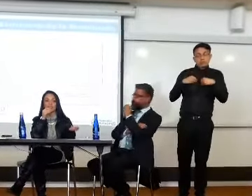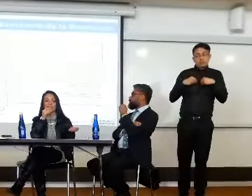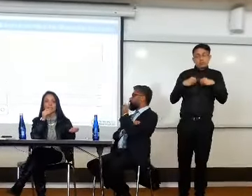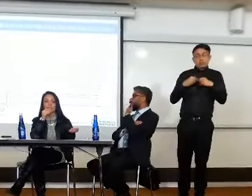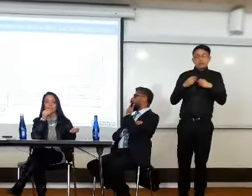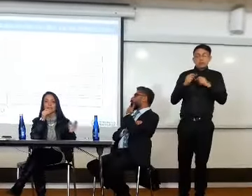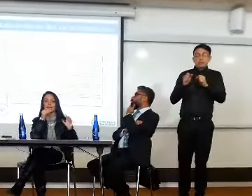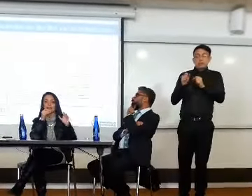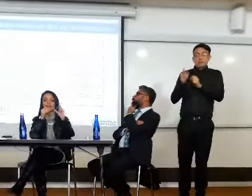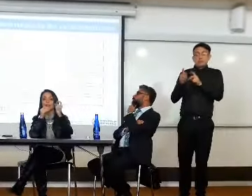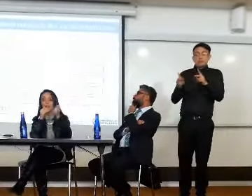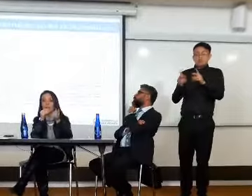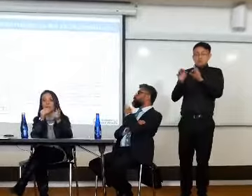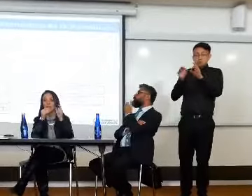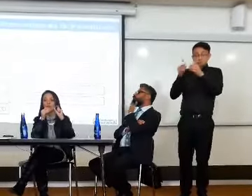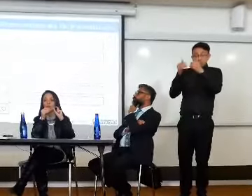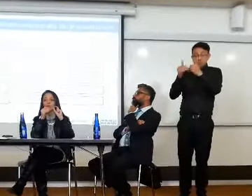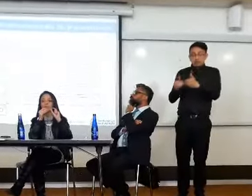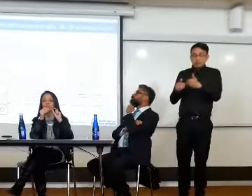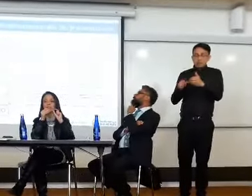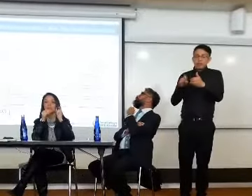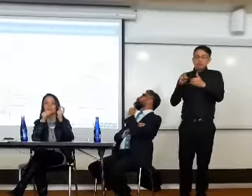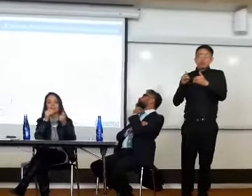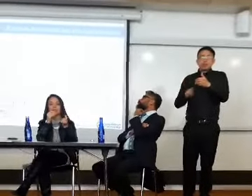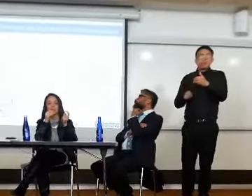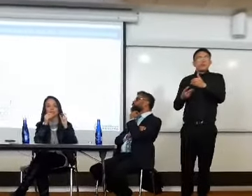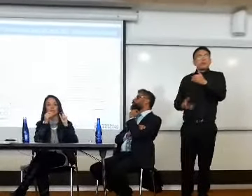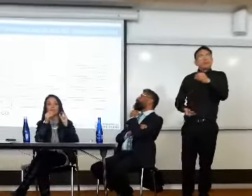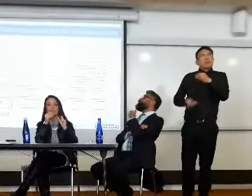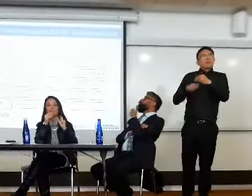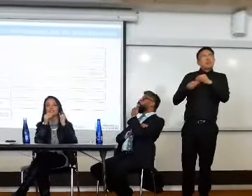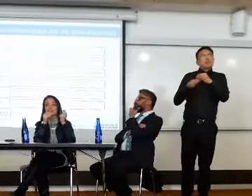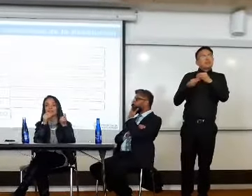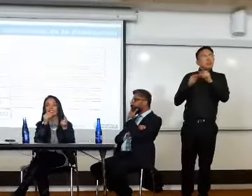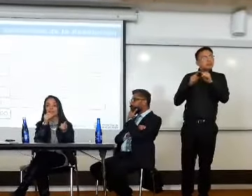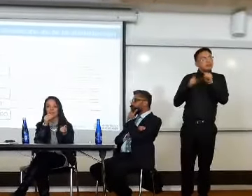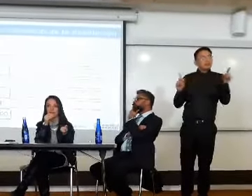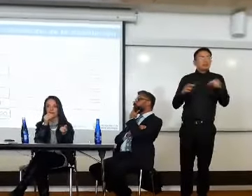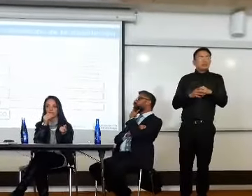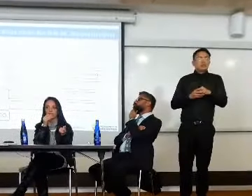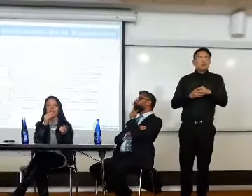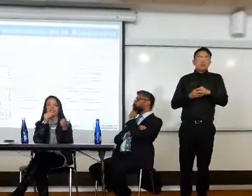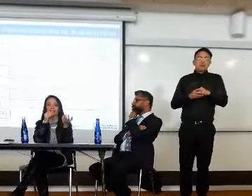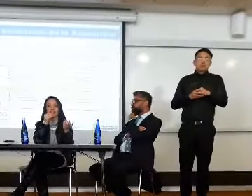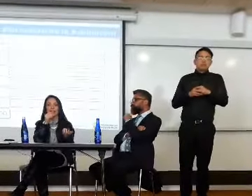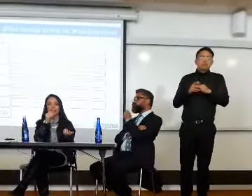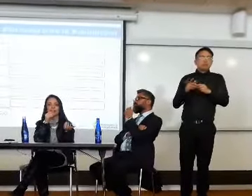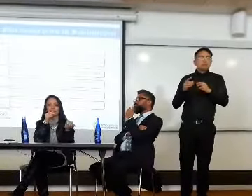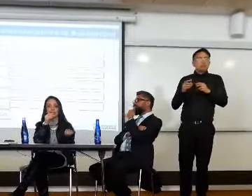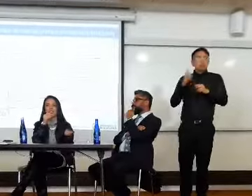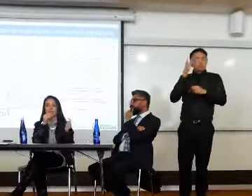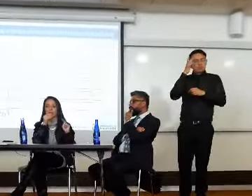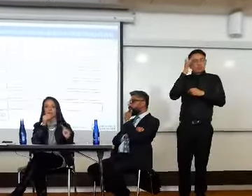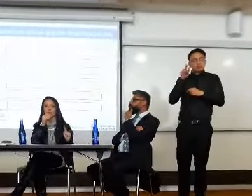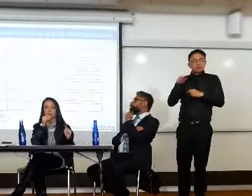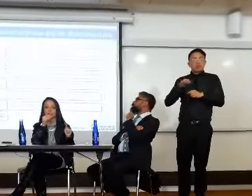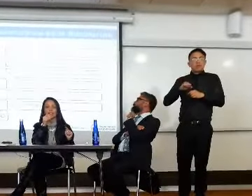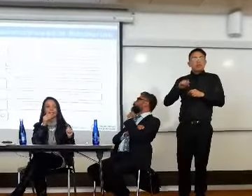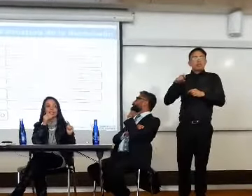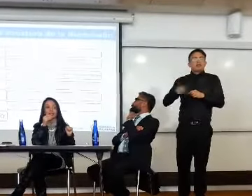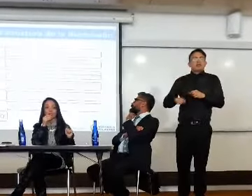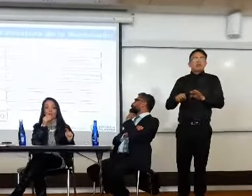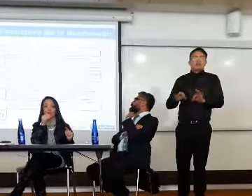con discapacidad, debe tener una connotación distinta en los componentes adicionales que garanticen que la